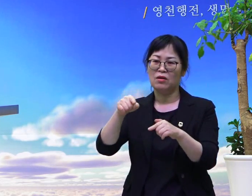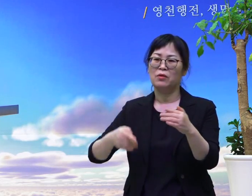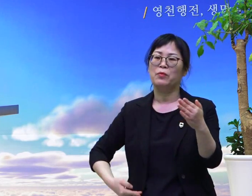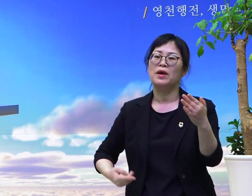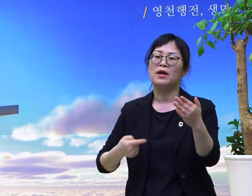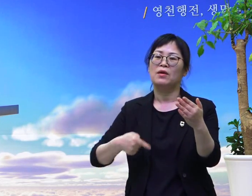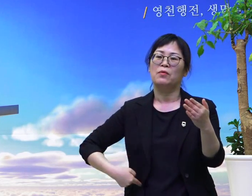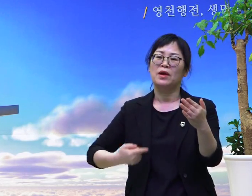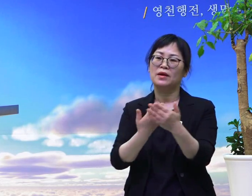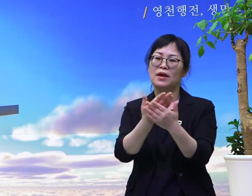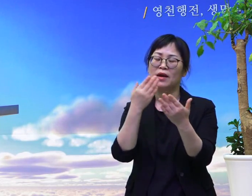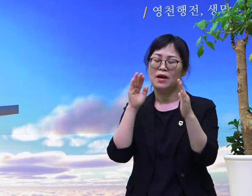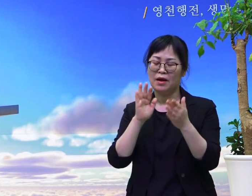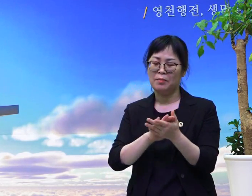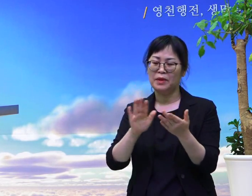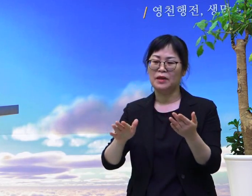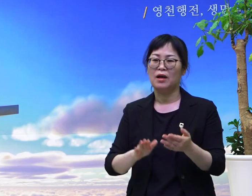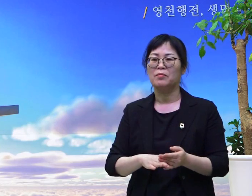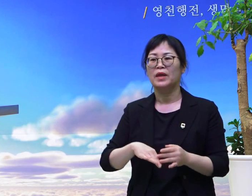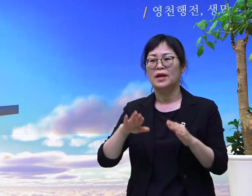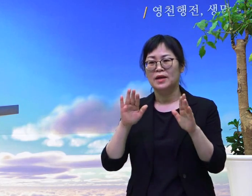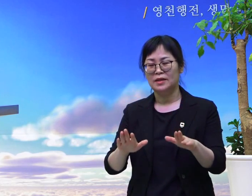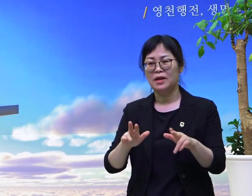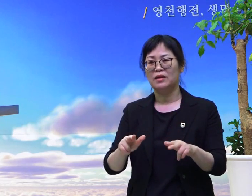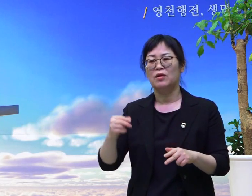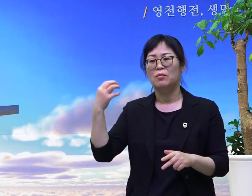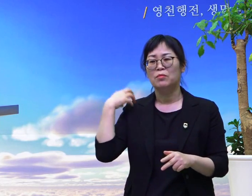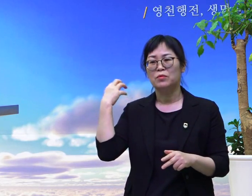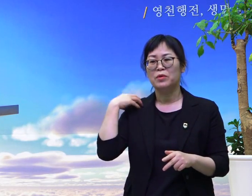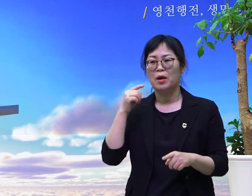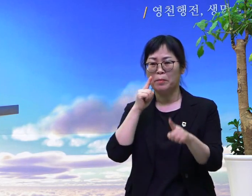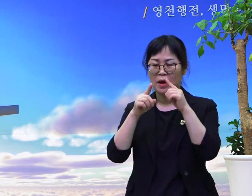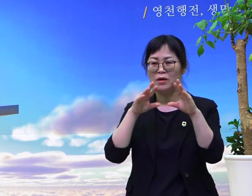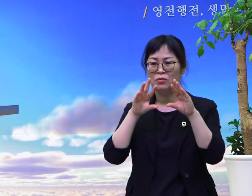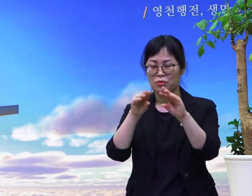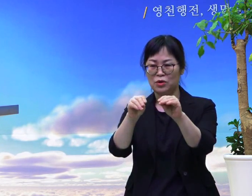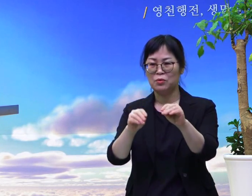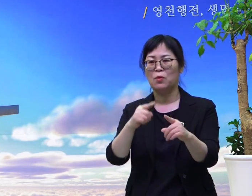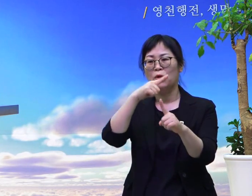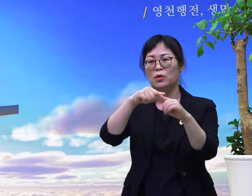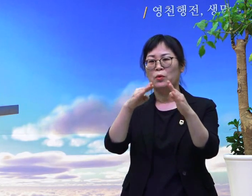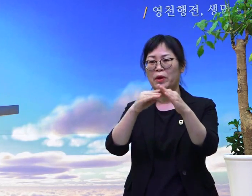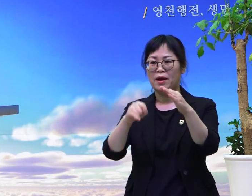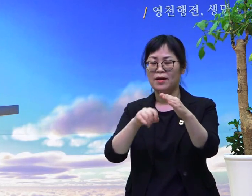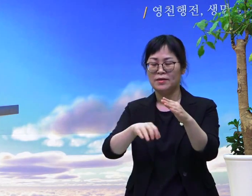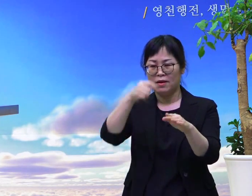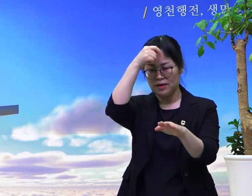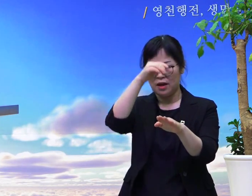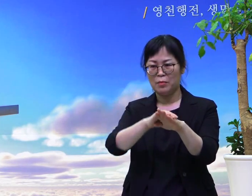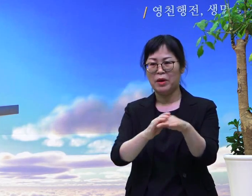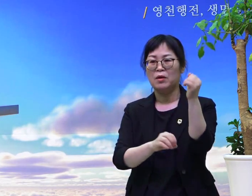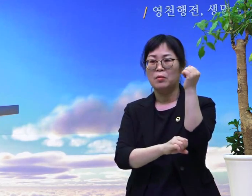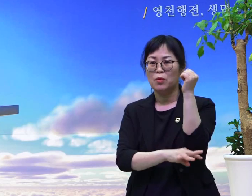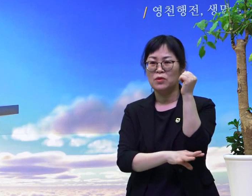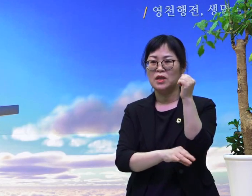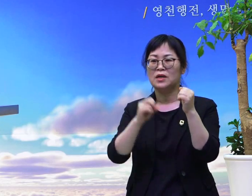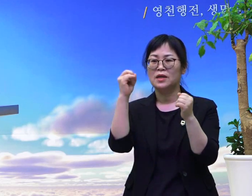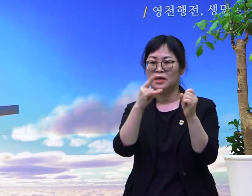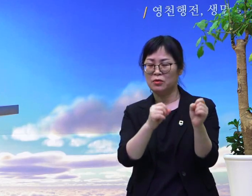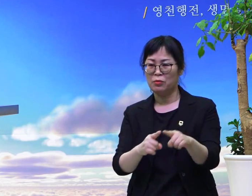이제는 그 무책임한 말과 불필요한 말을 줄이고 교회 내에서 예배의 본질을 바탕으로